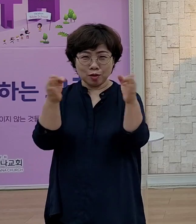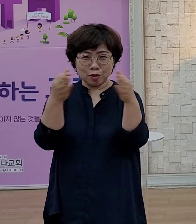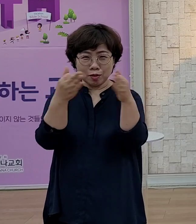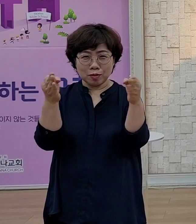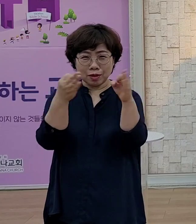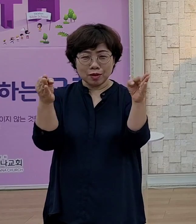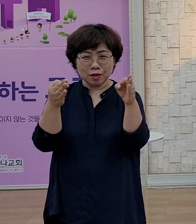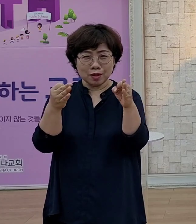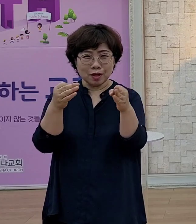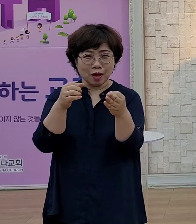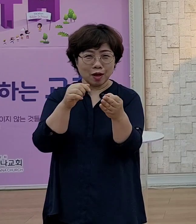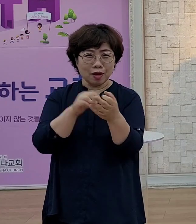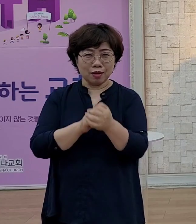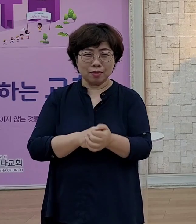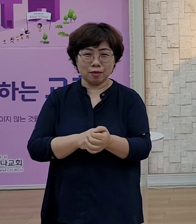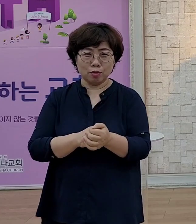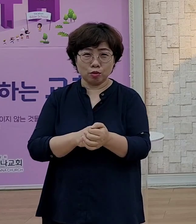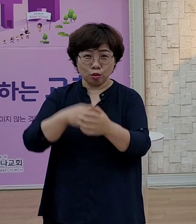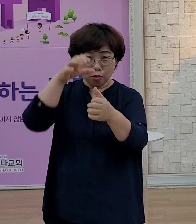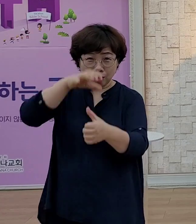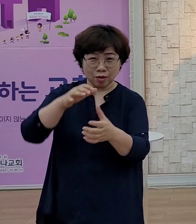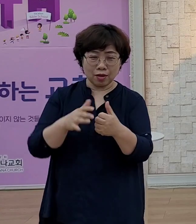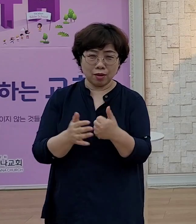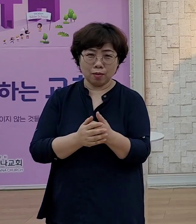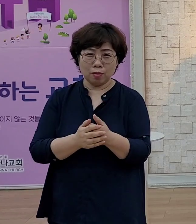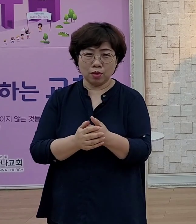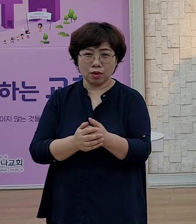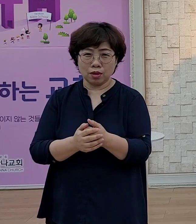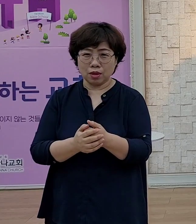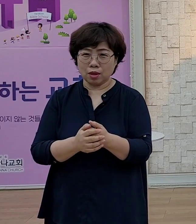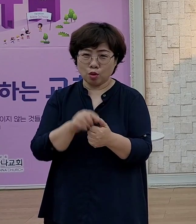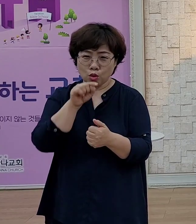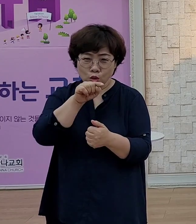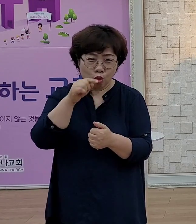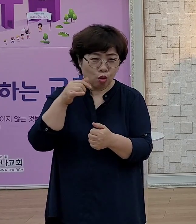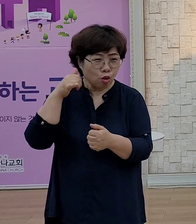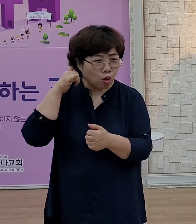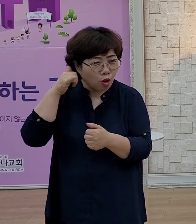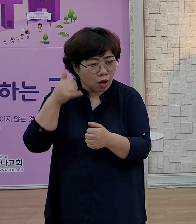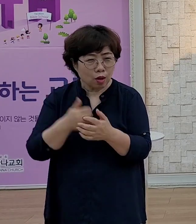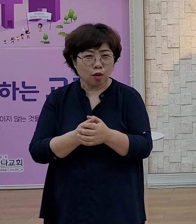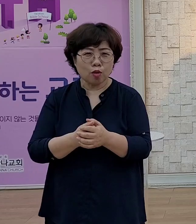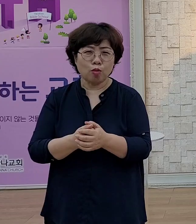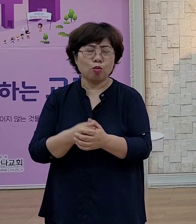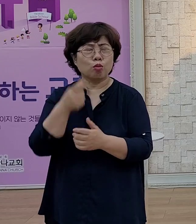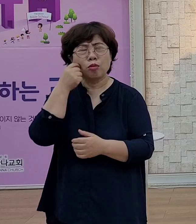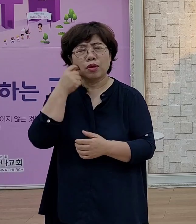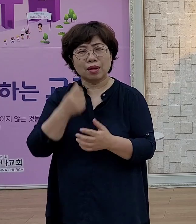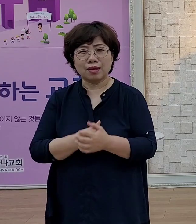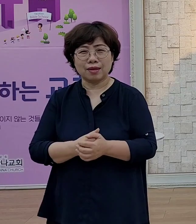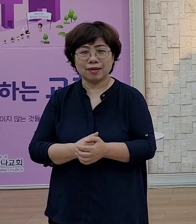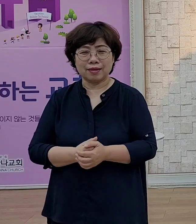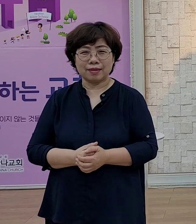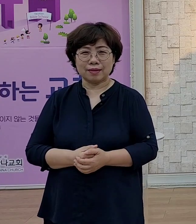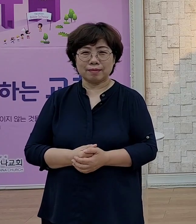경비원하고 이제 통화를 하는데 경비원도 모르는 일이죠. 14층에 서가지고 드르르 떨고 있는데 얘가